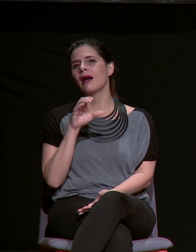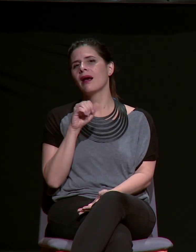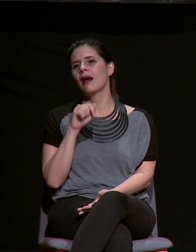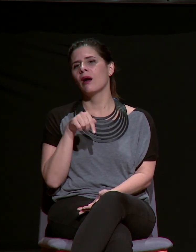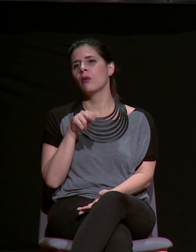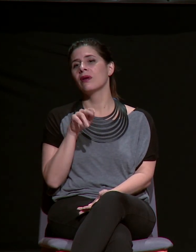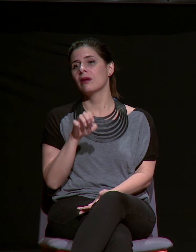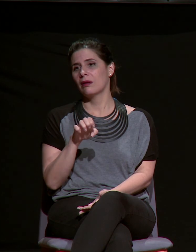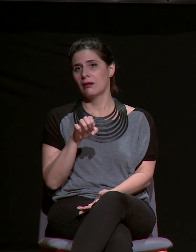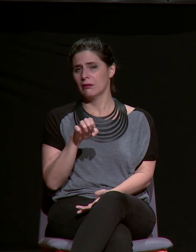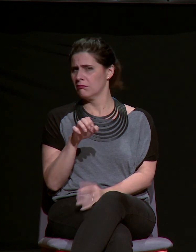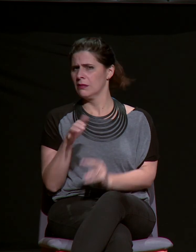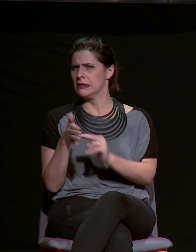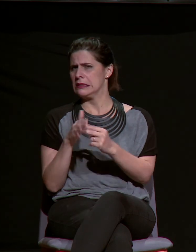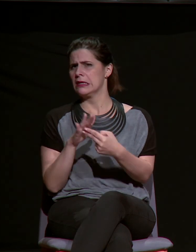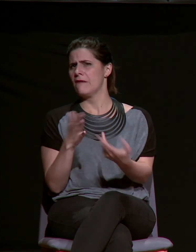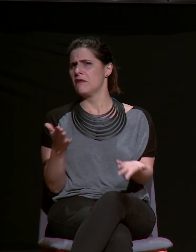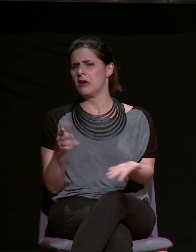está acionando